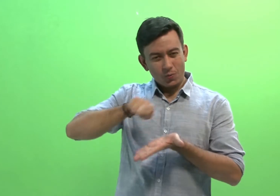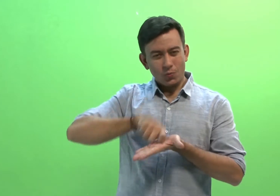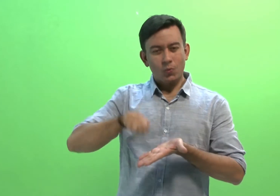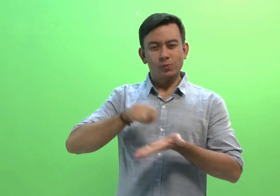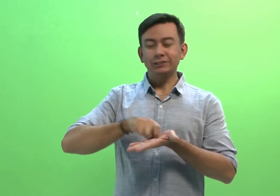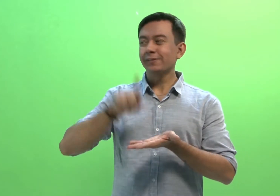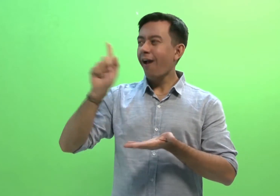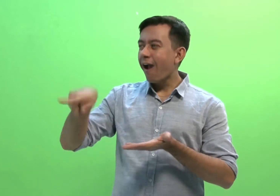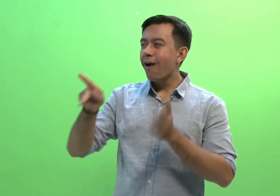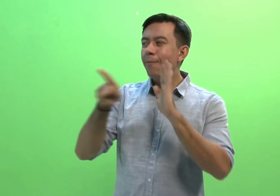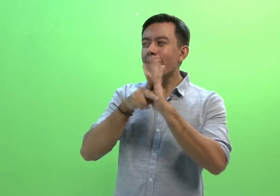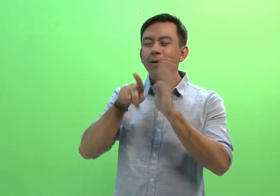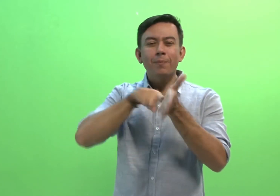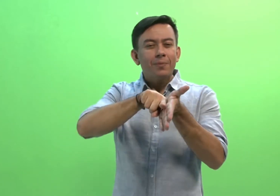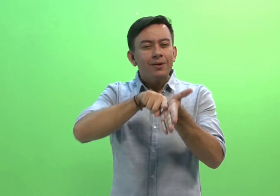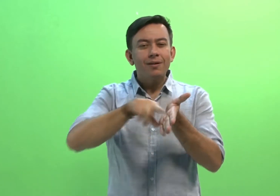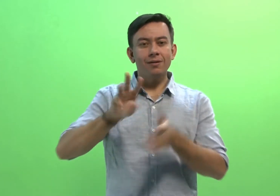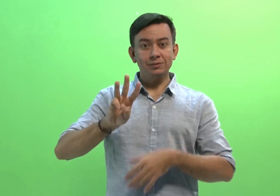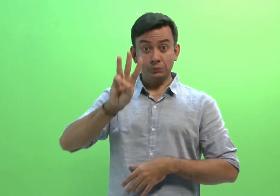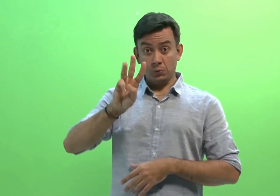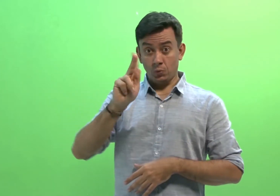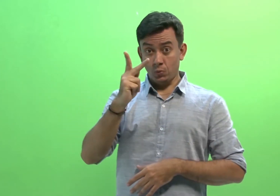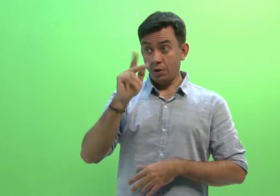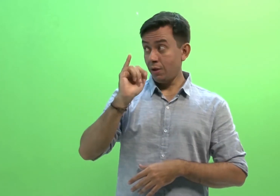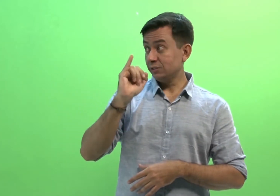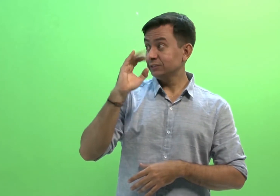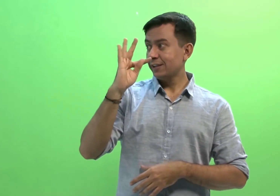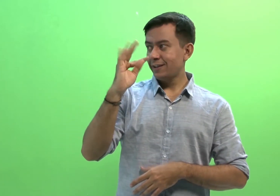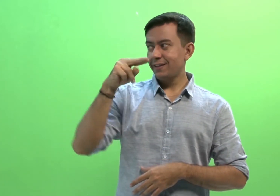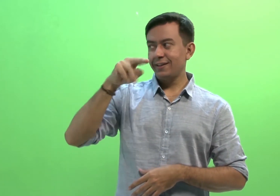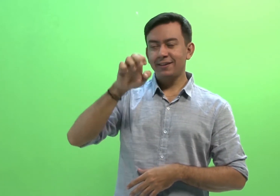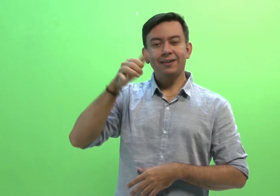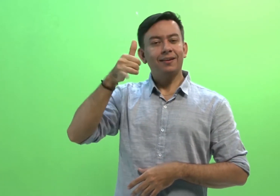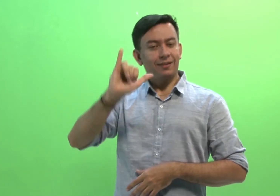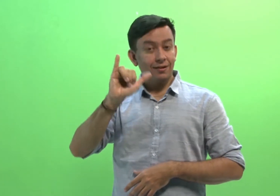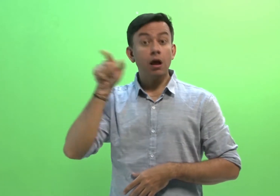Então, conforme este pesquisador, Whitney,